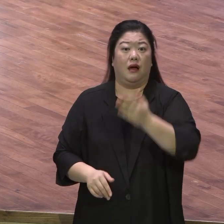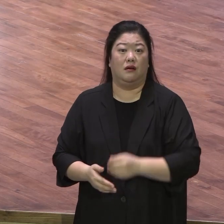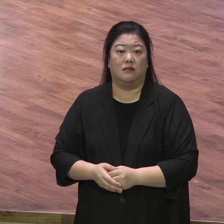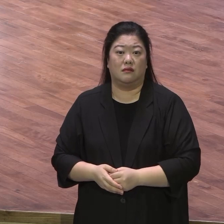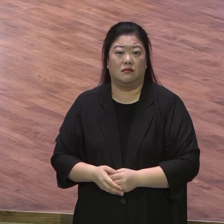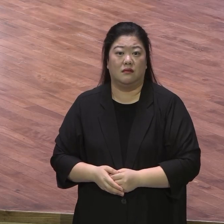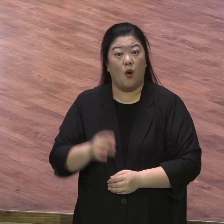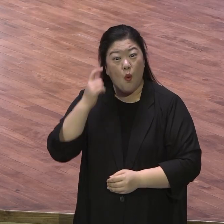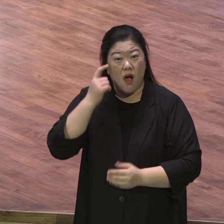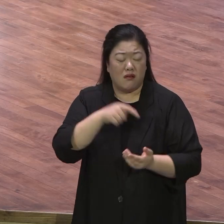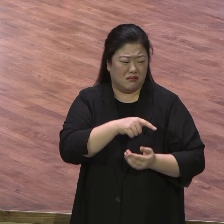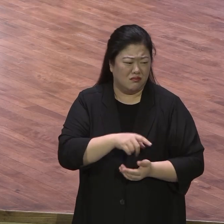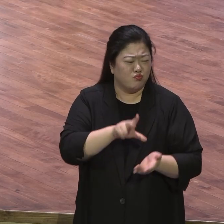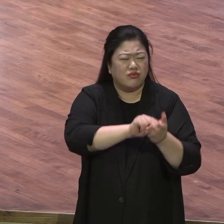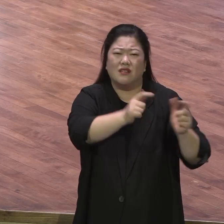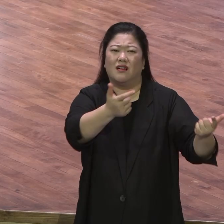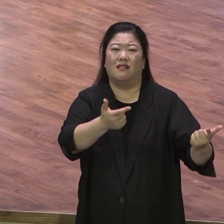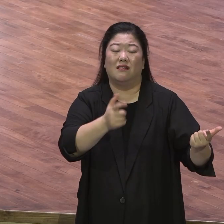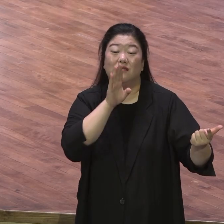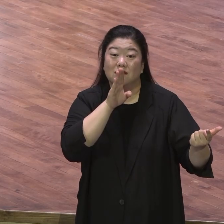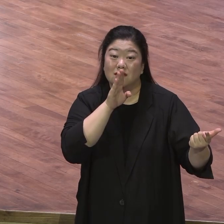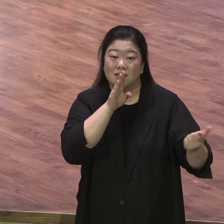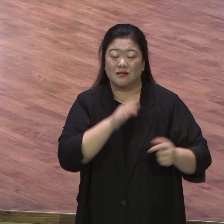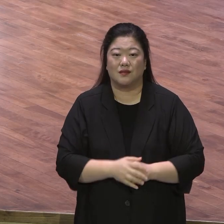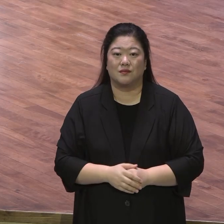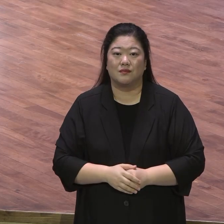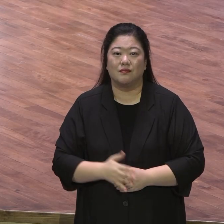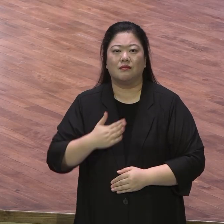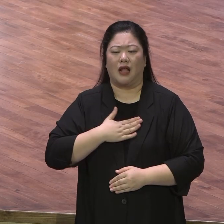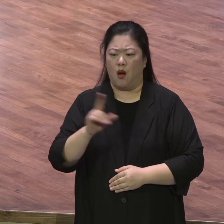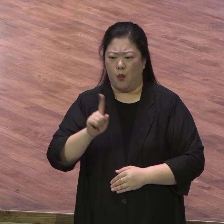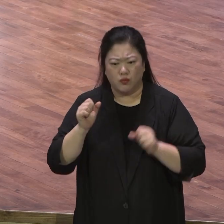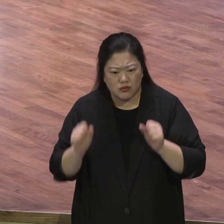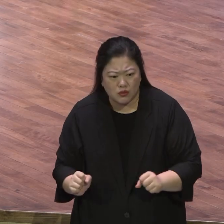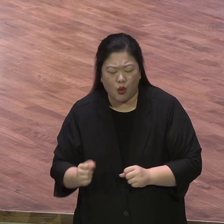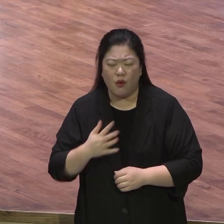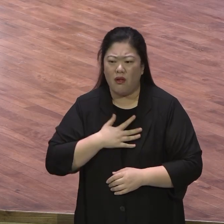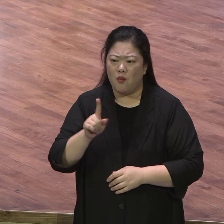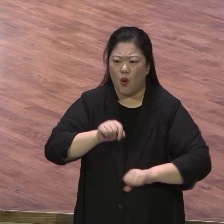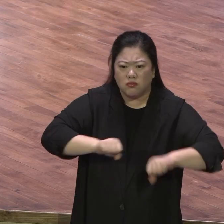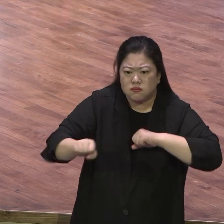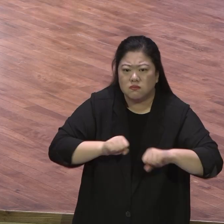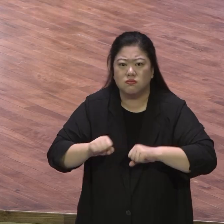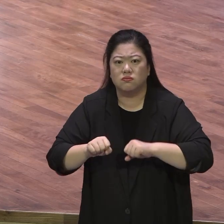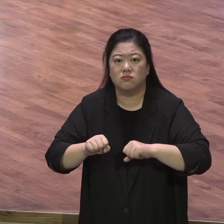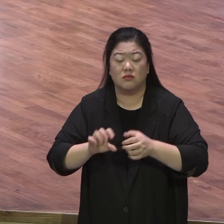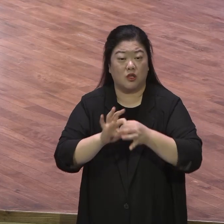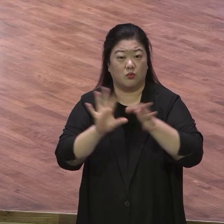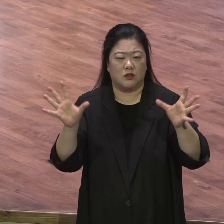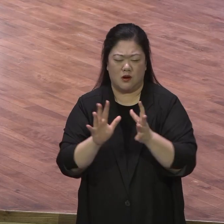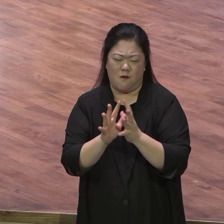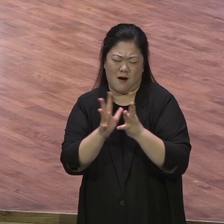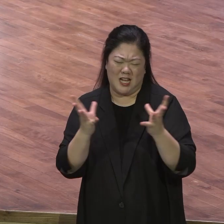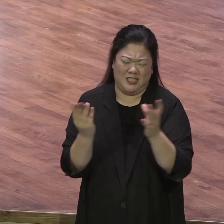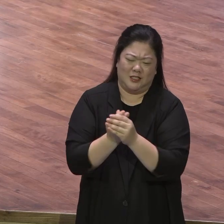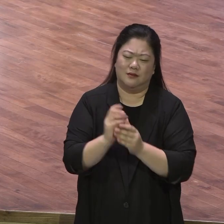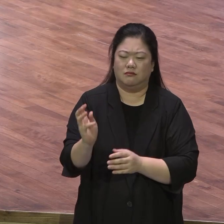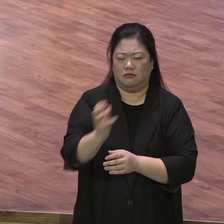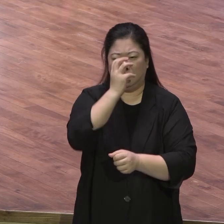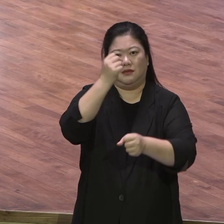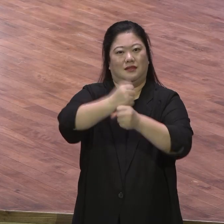아니다라는 사실을 우리가 어디에 있든지 무엇을 하든지 절대 작품을 만드는 참된 성공자의